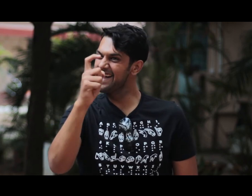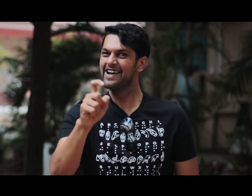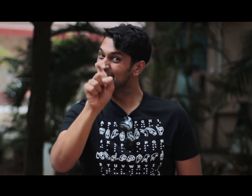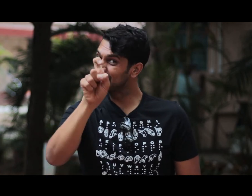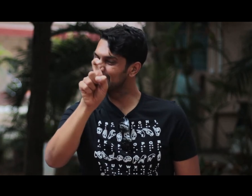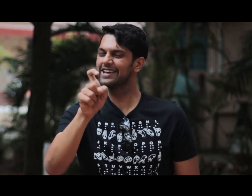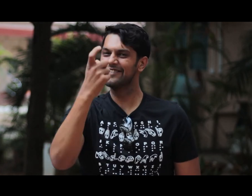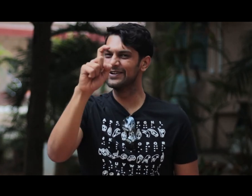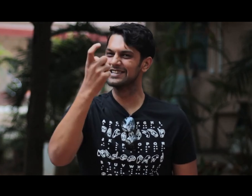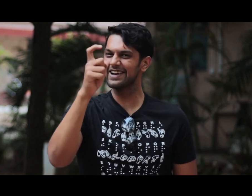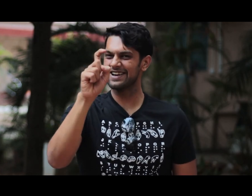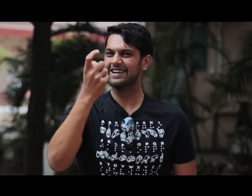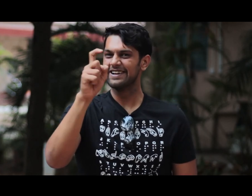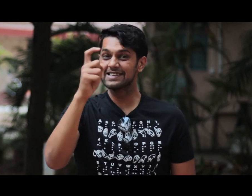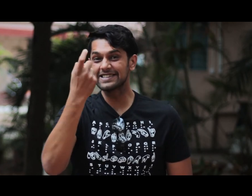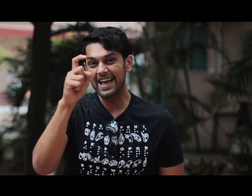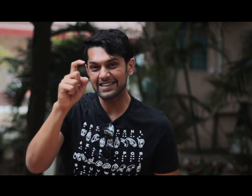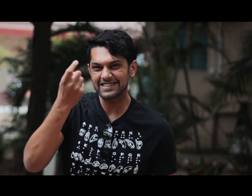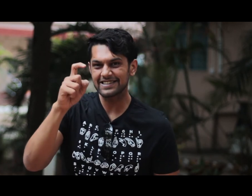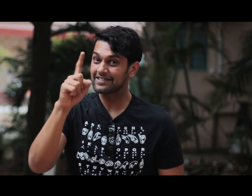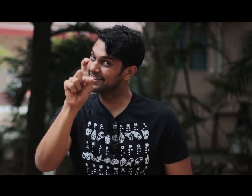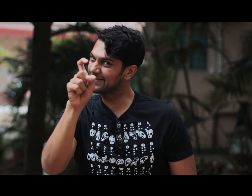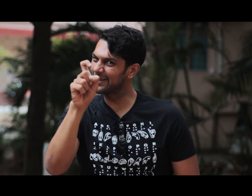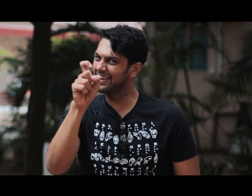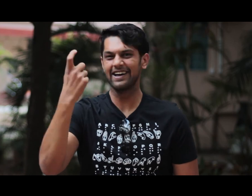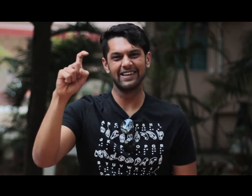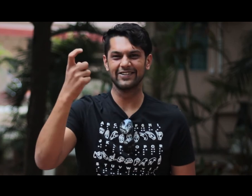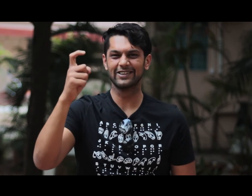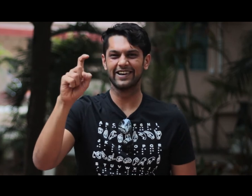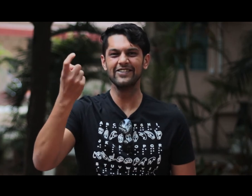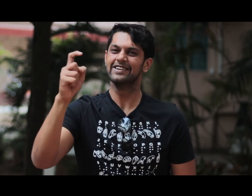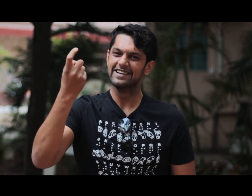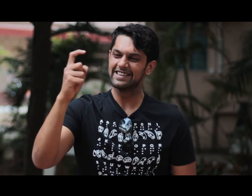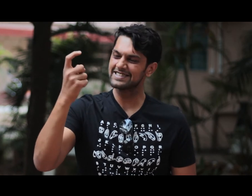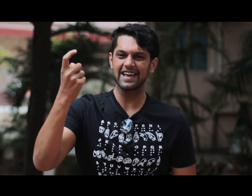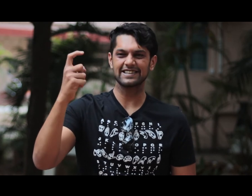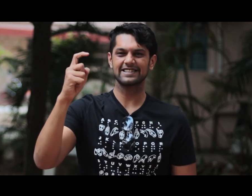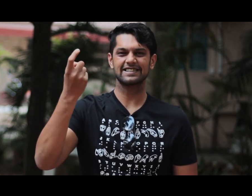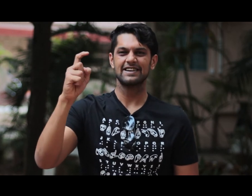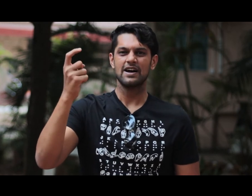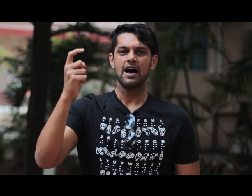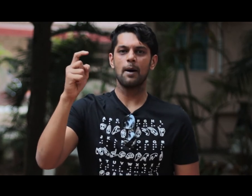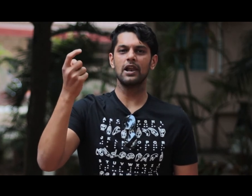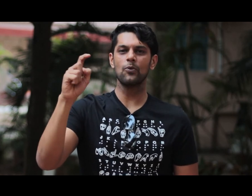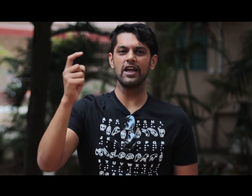ವಿ ಡೂ ದಿಸ್ ರೈಟ್ ದಿಸ್ ಇಸ್ ಎಕ್ಸ್ ನಿಮ್ಗೆ ಕೊಡಲ್ಲ ಅಂತೀವಿ ಗೊತ್ತಾ ನಾವು That is X. Amale Y